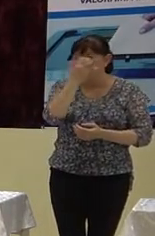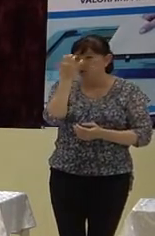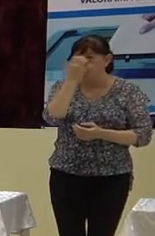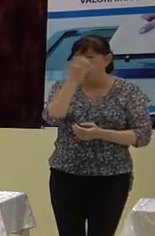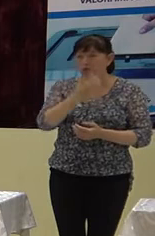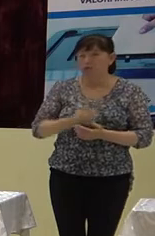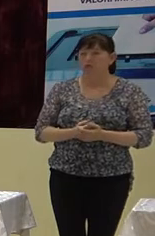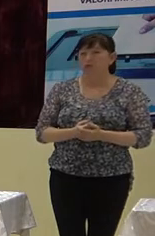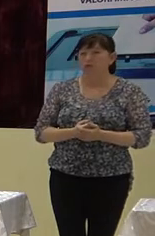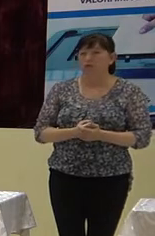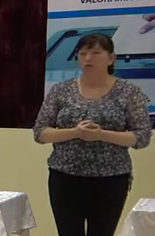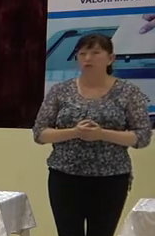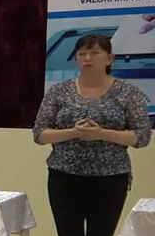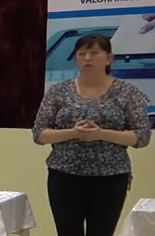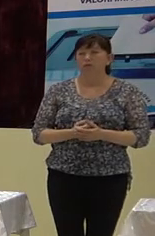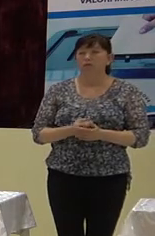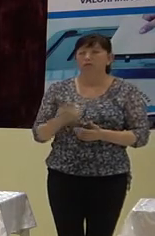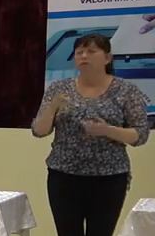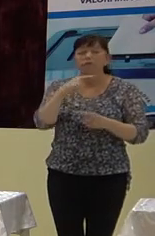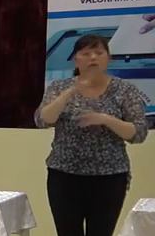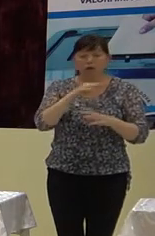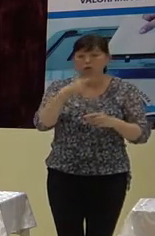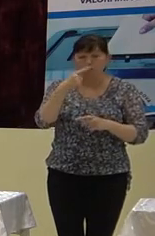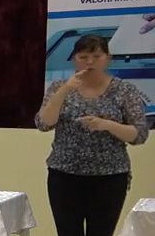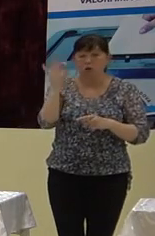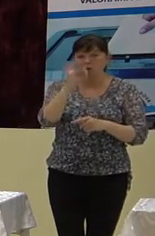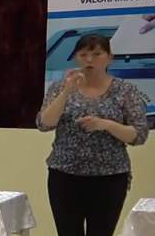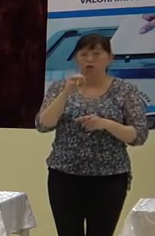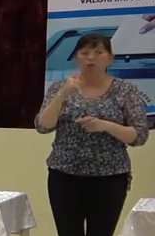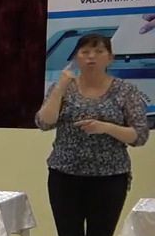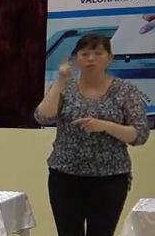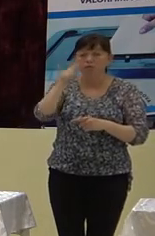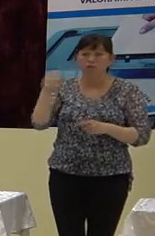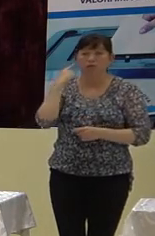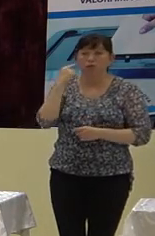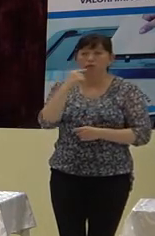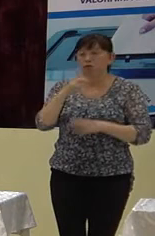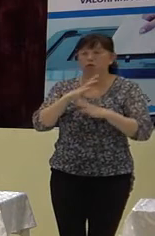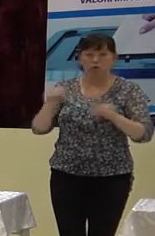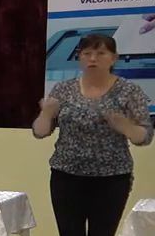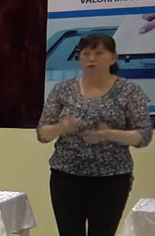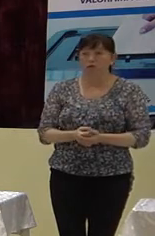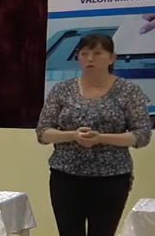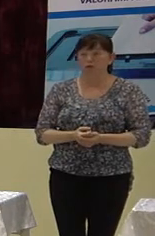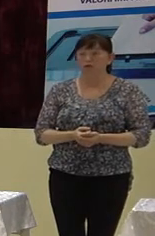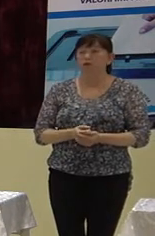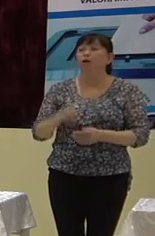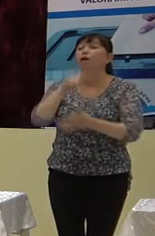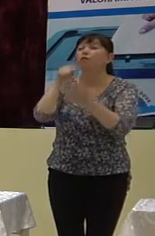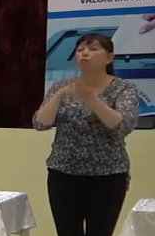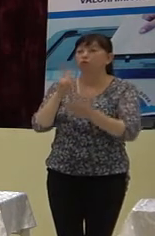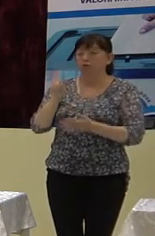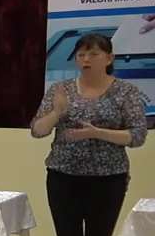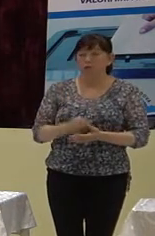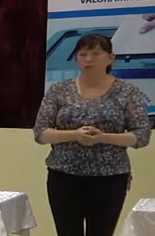cu pierdut de vedere, n-ați vorbit niciun cuvânt pentru persoane cu deficiență de auz. Ați venit la noi și n-ați